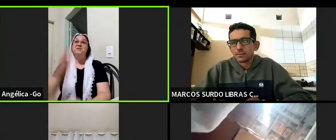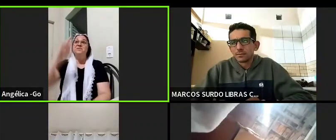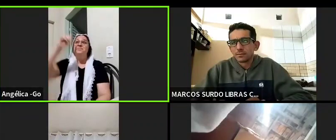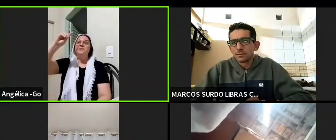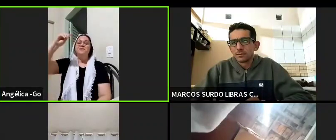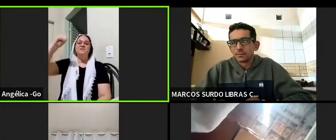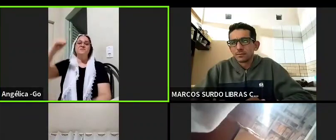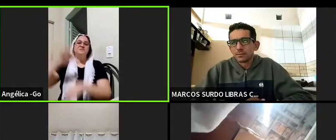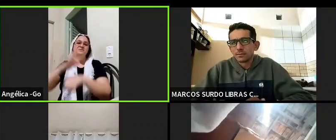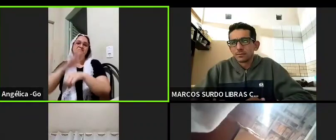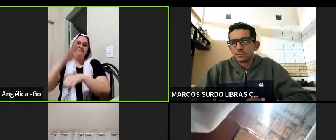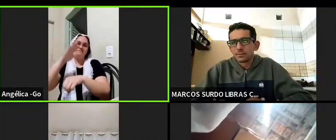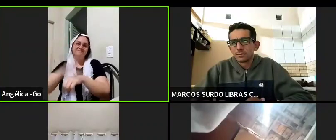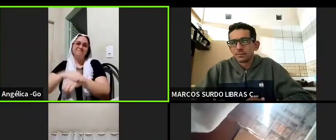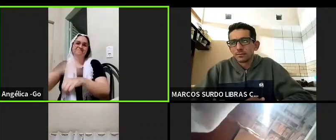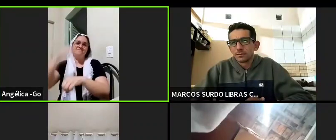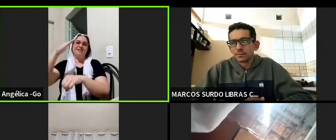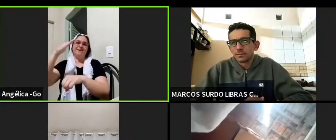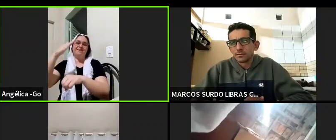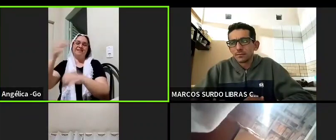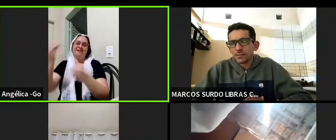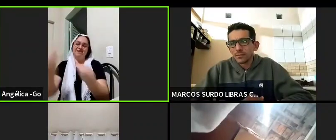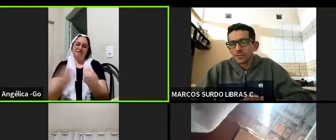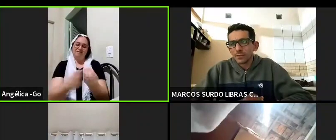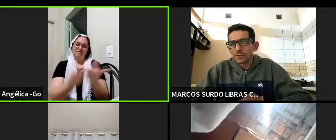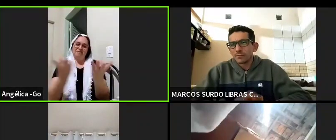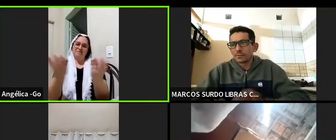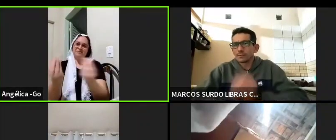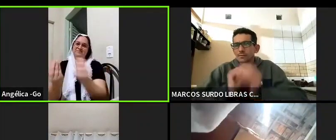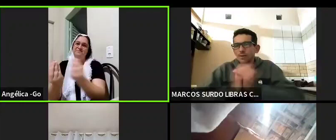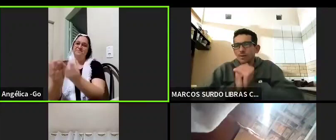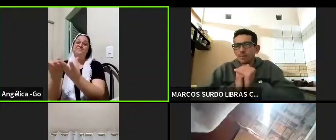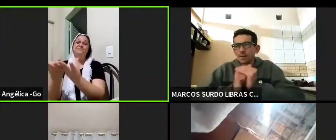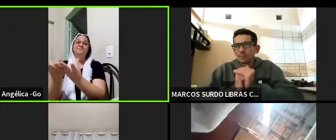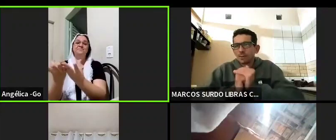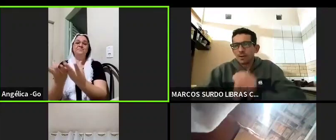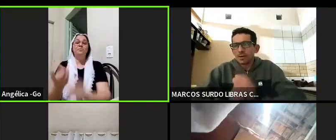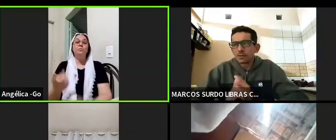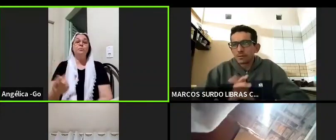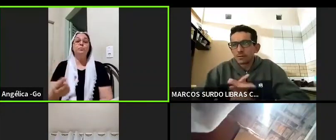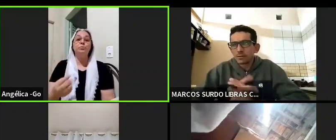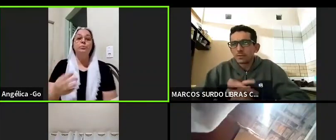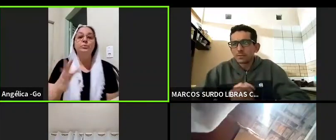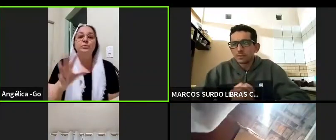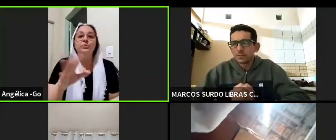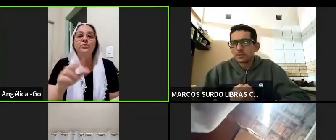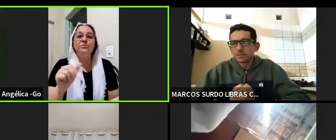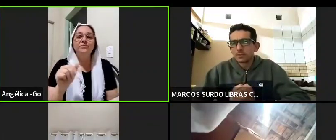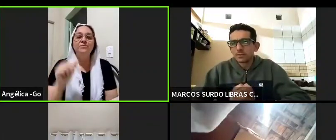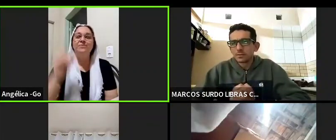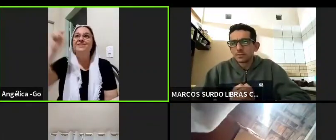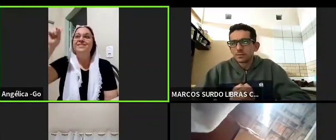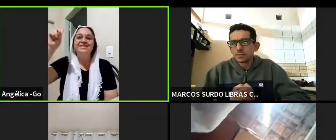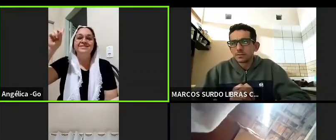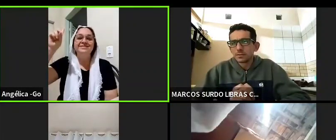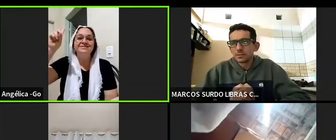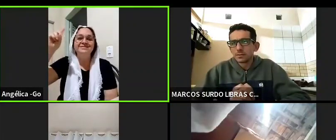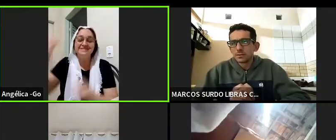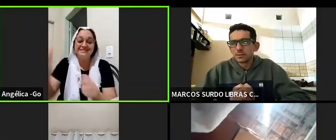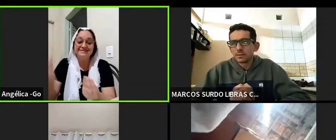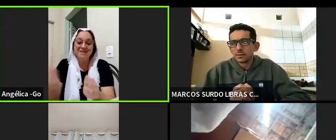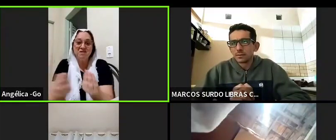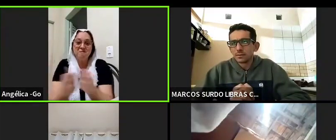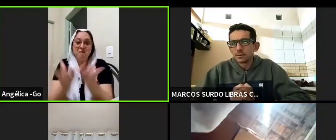Hoje começa a ter libertação dentro da tua casa. Hoje começa a ter libertação no meio da tua família. Hoje Deus começa a